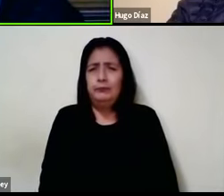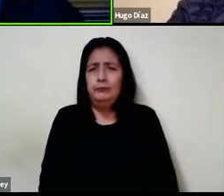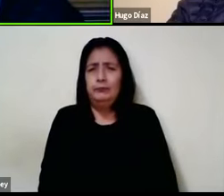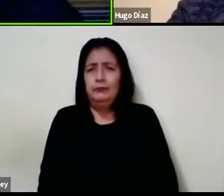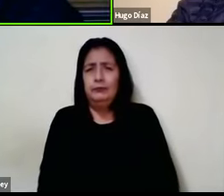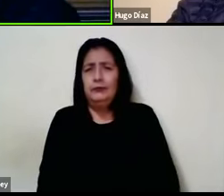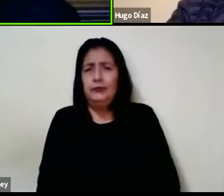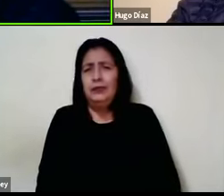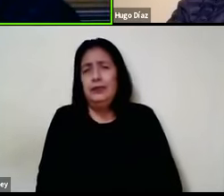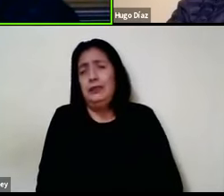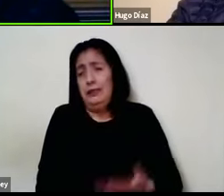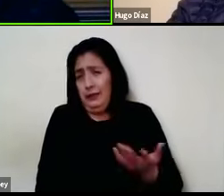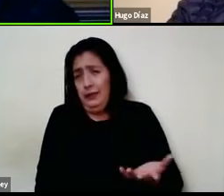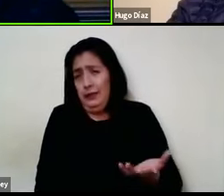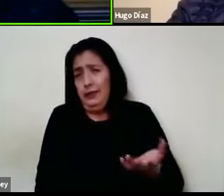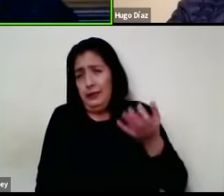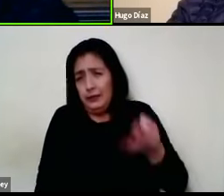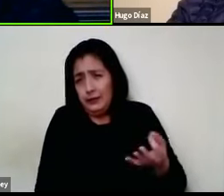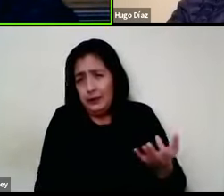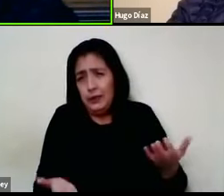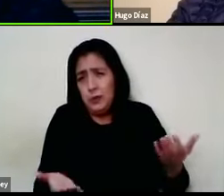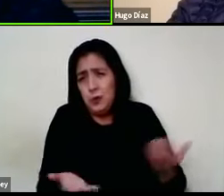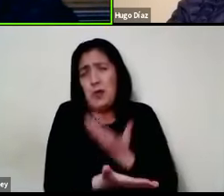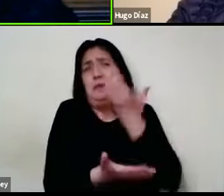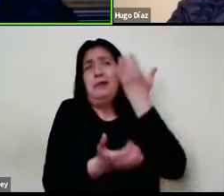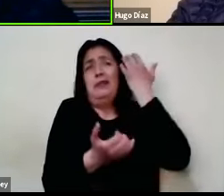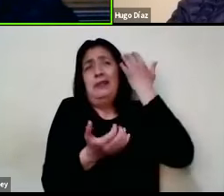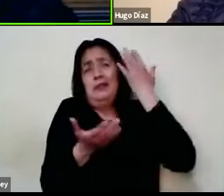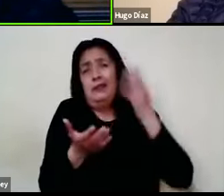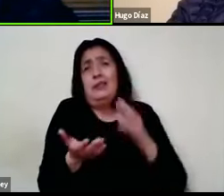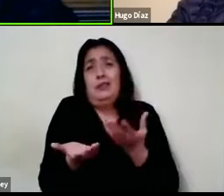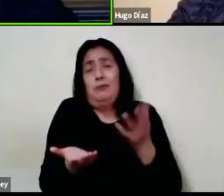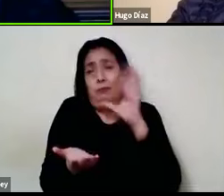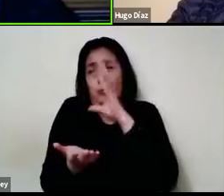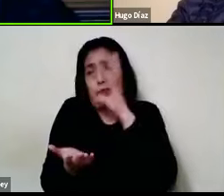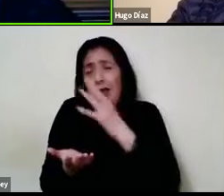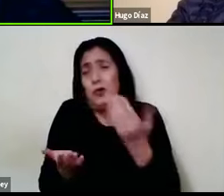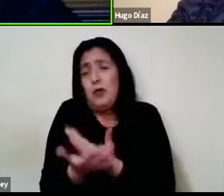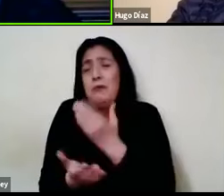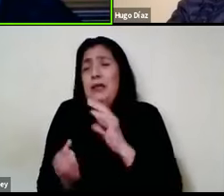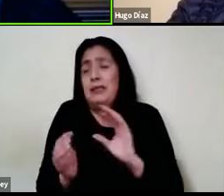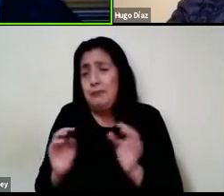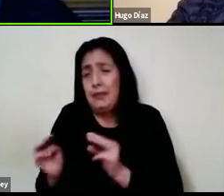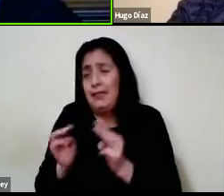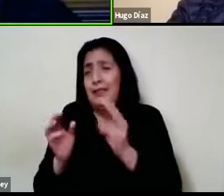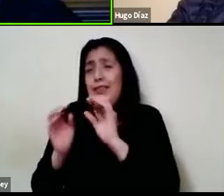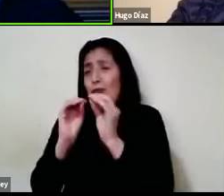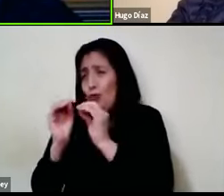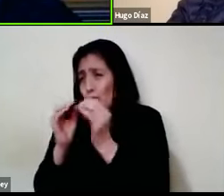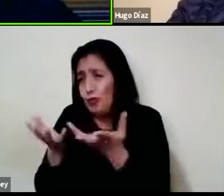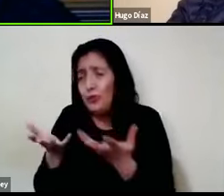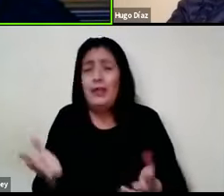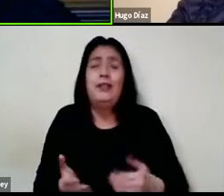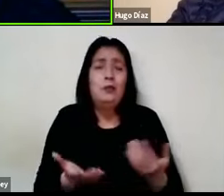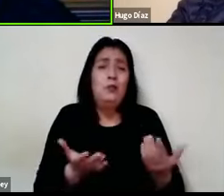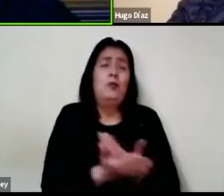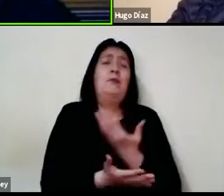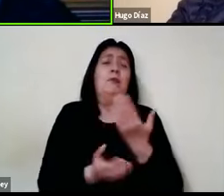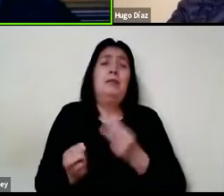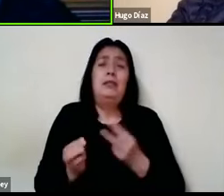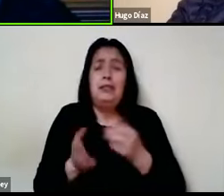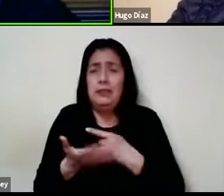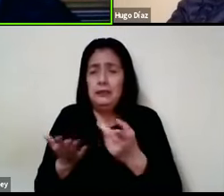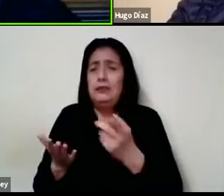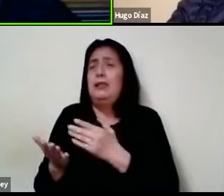Es que definitivamente la innovación es eso, buscar nuevas formas de solución, buscar nuevas formas, digamos, de enfrentar